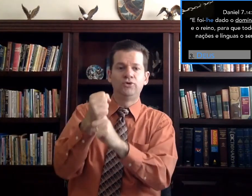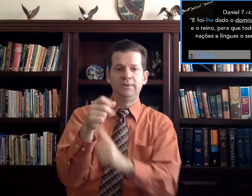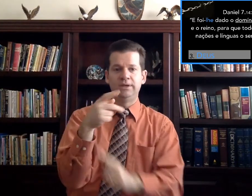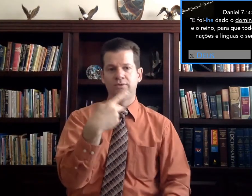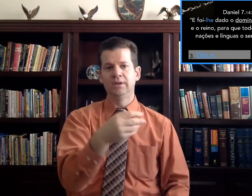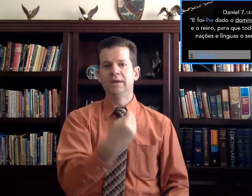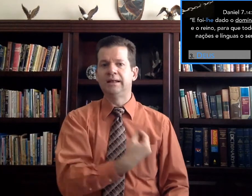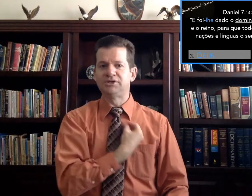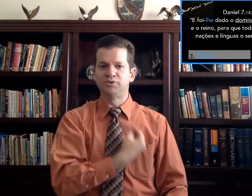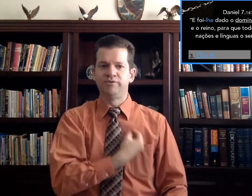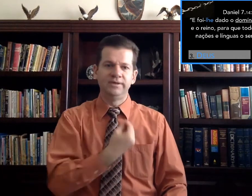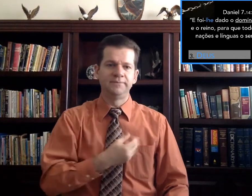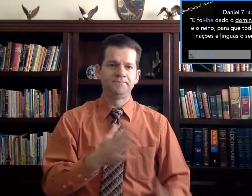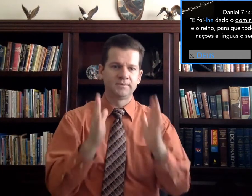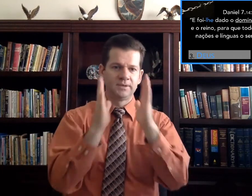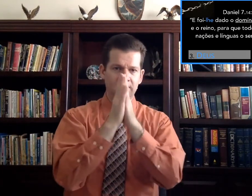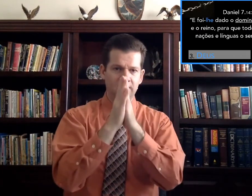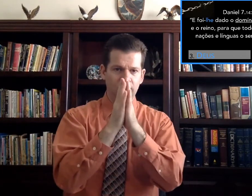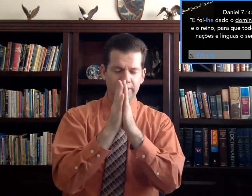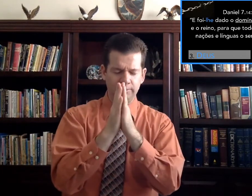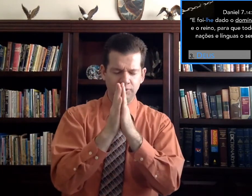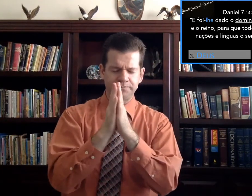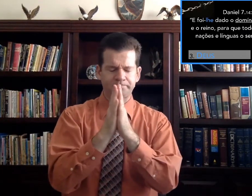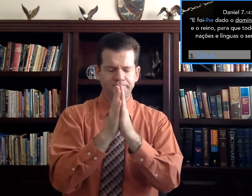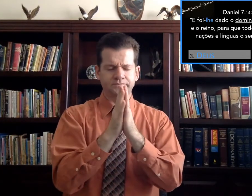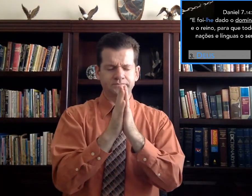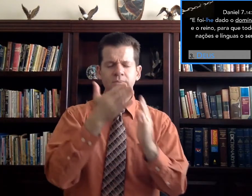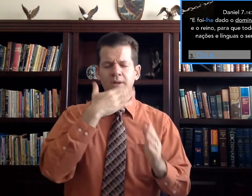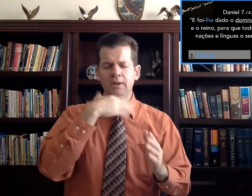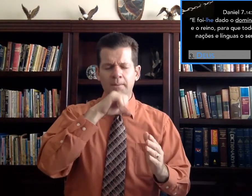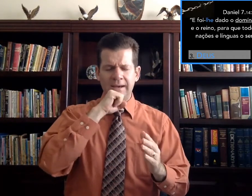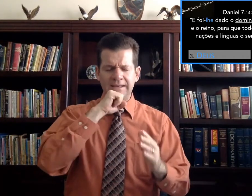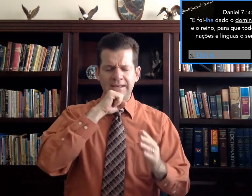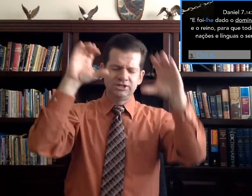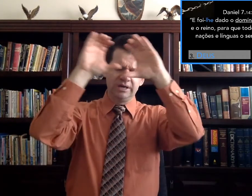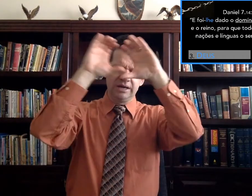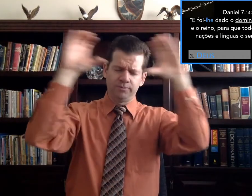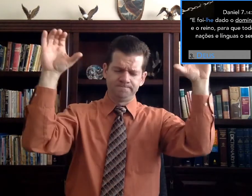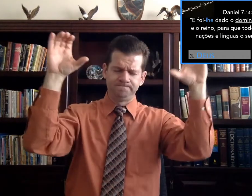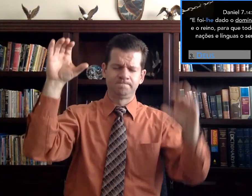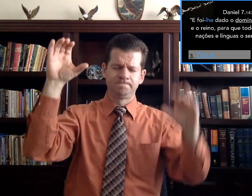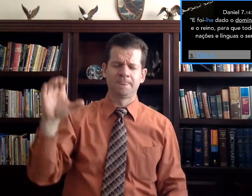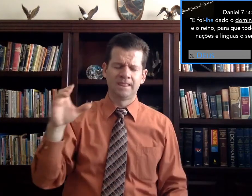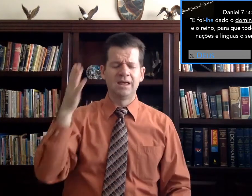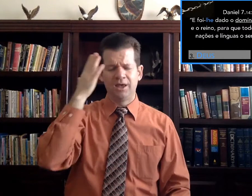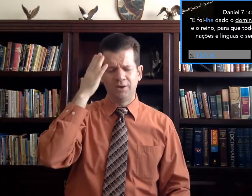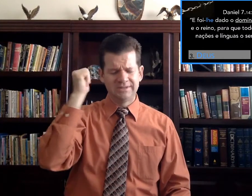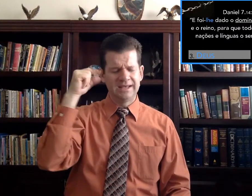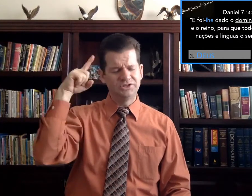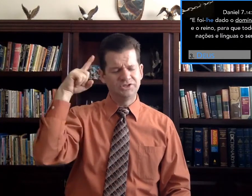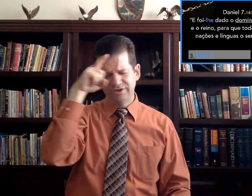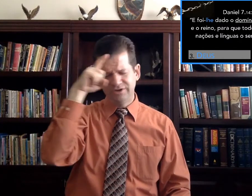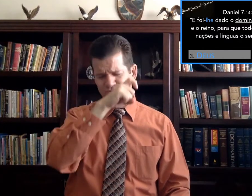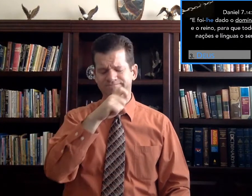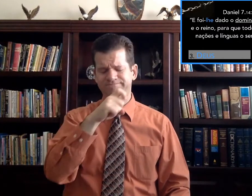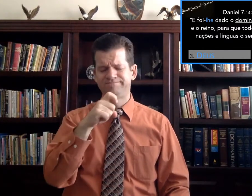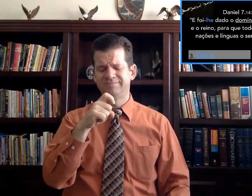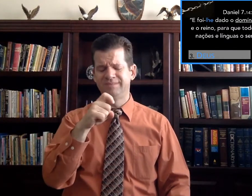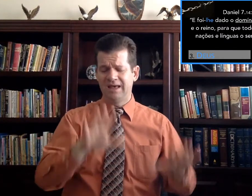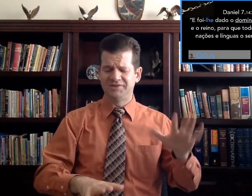domínio na sua vida. Oremos. Pai Celestial, eu sei que é difícil. Às vezes